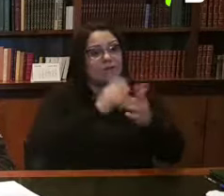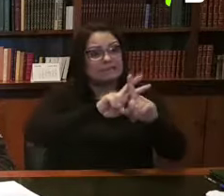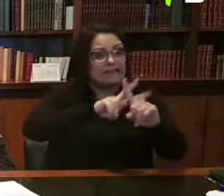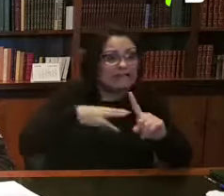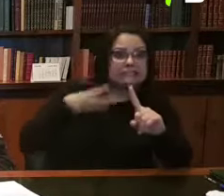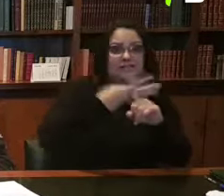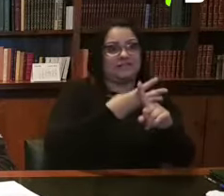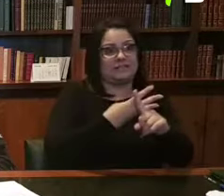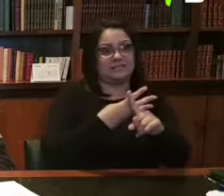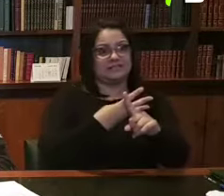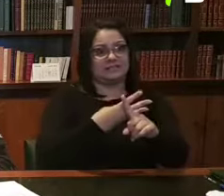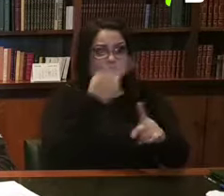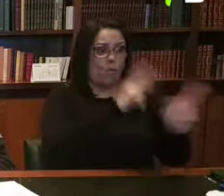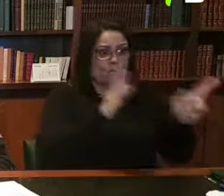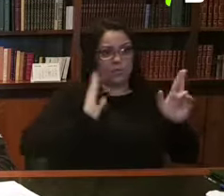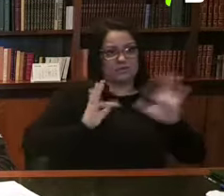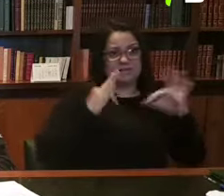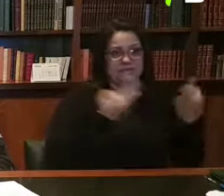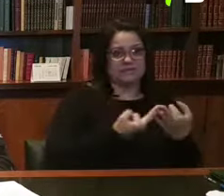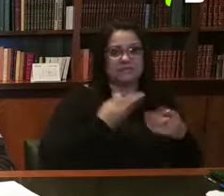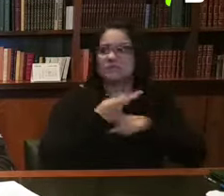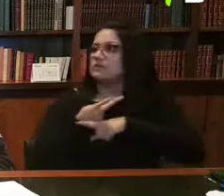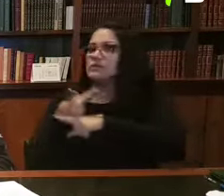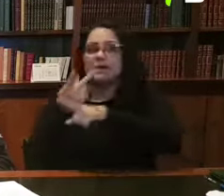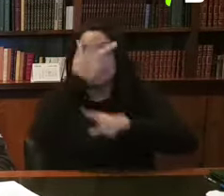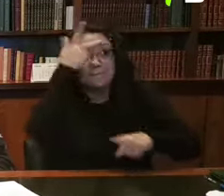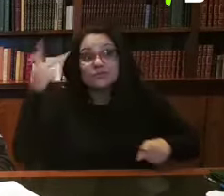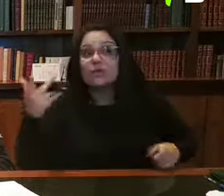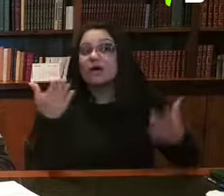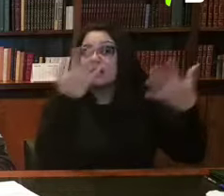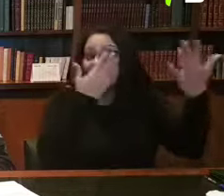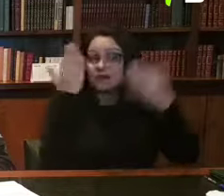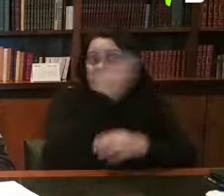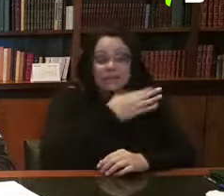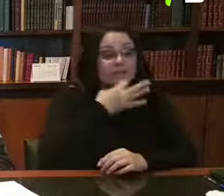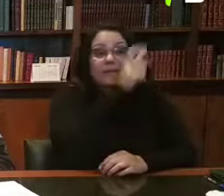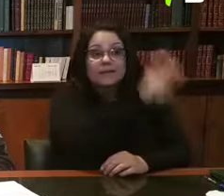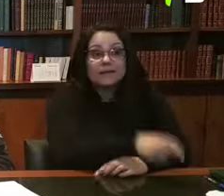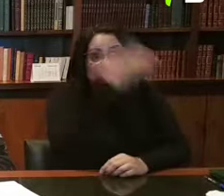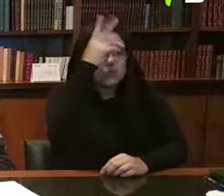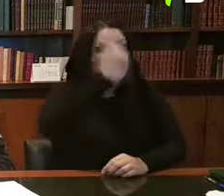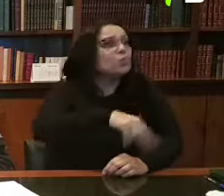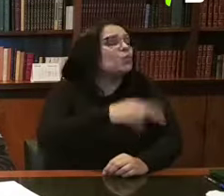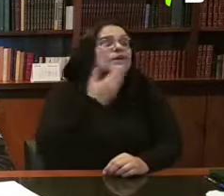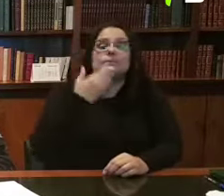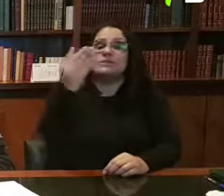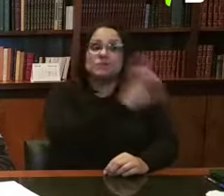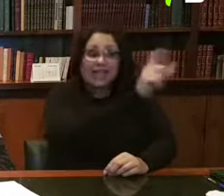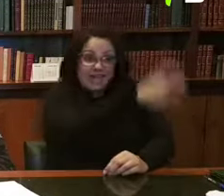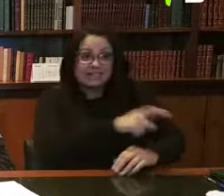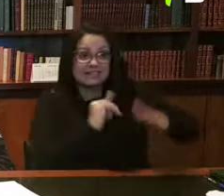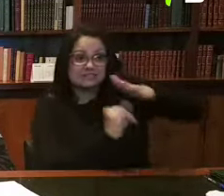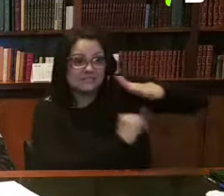e triplicou a base porque nós saímos correndo atrás dos invisíveis que tinha os brasileiros que nunca tinham pedido ajuda para ninguém